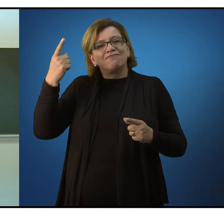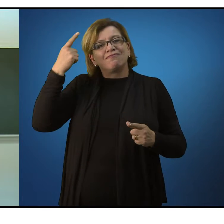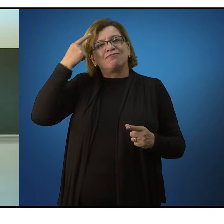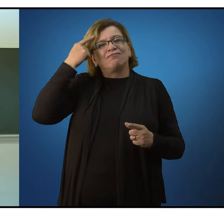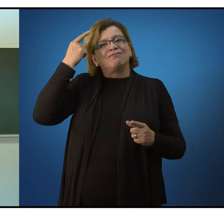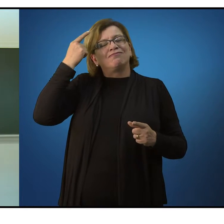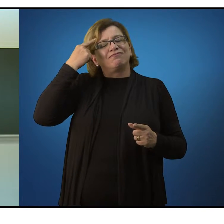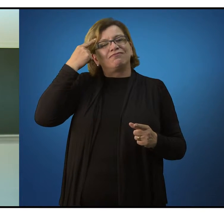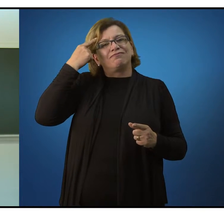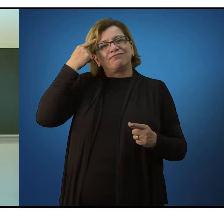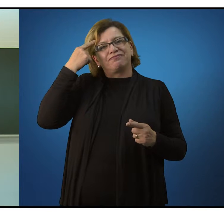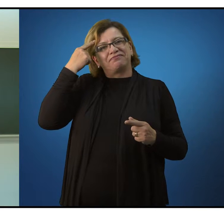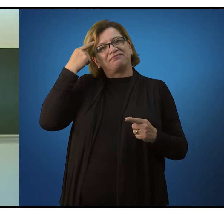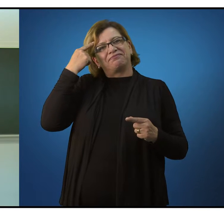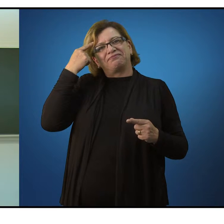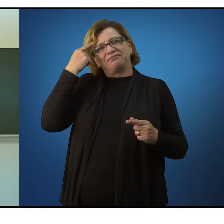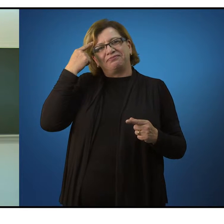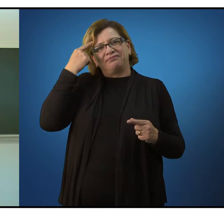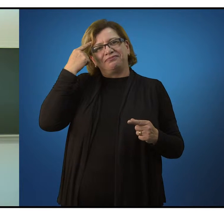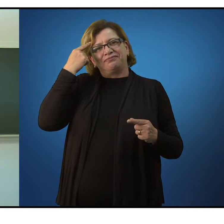razão